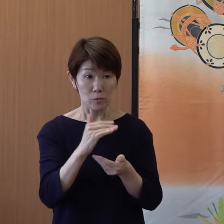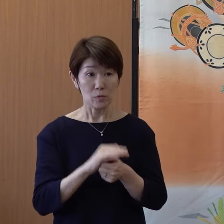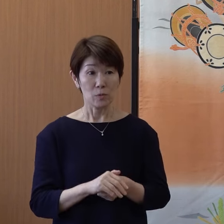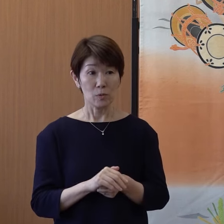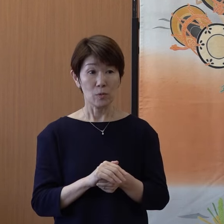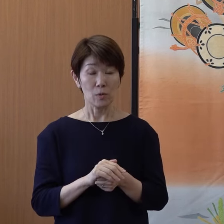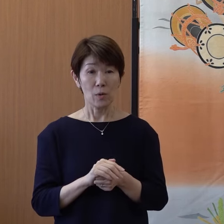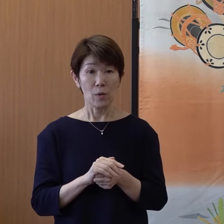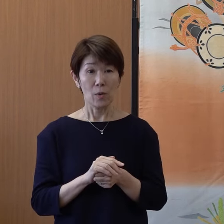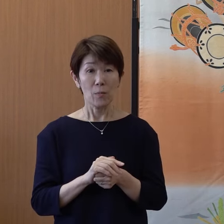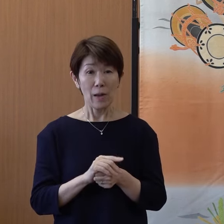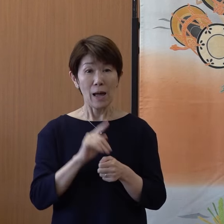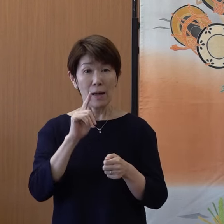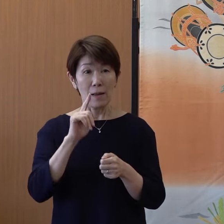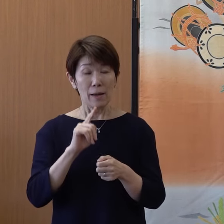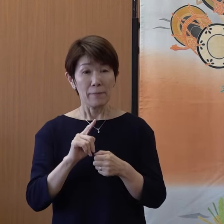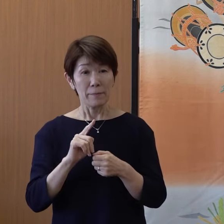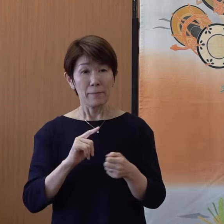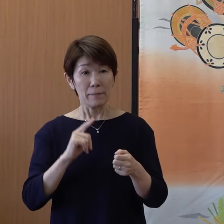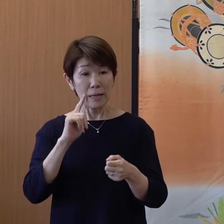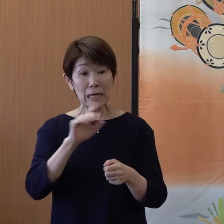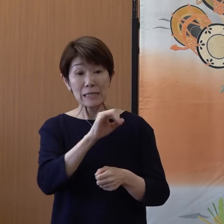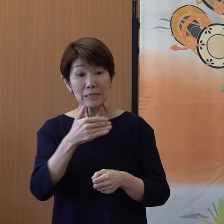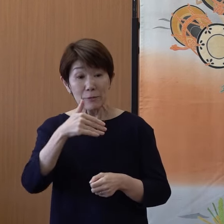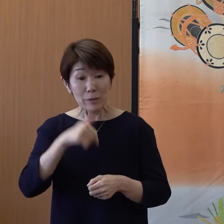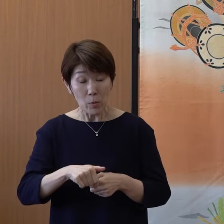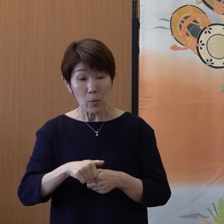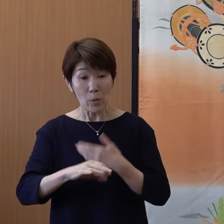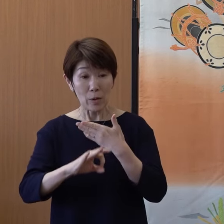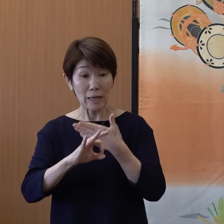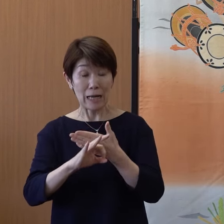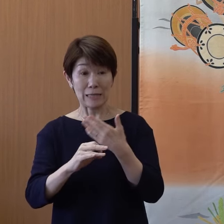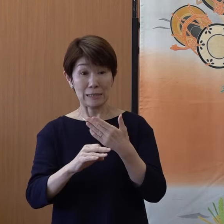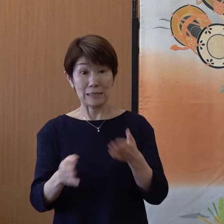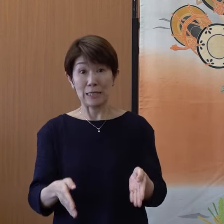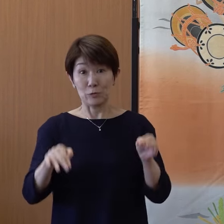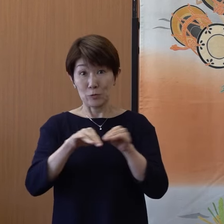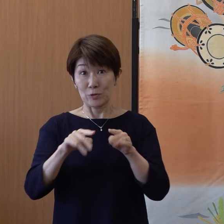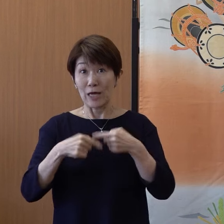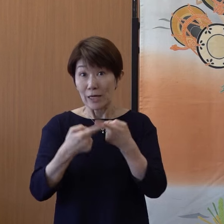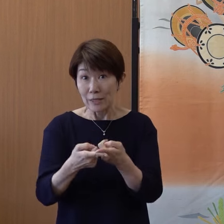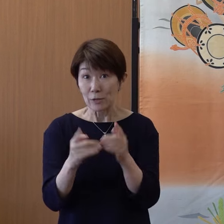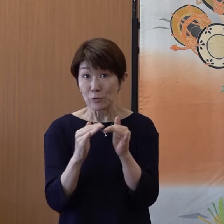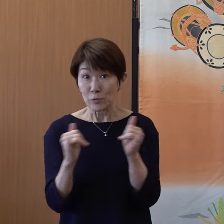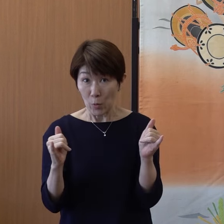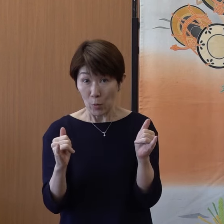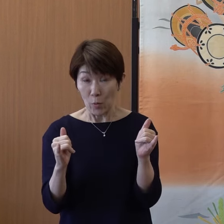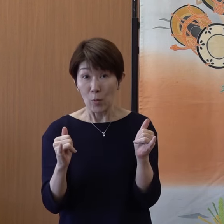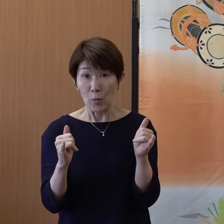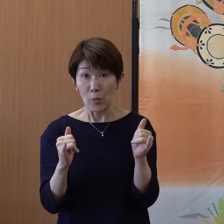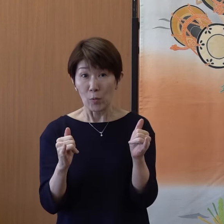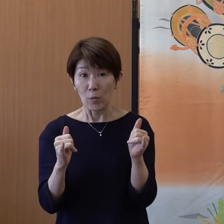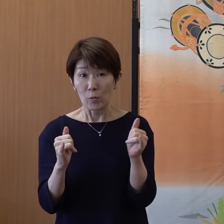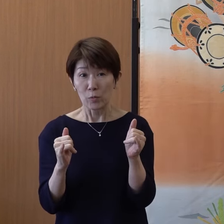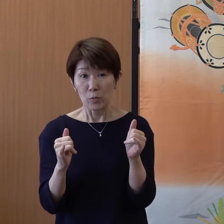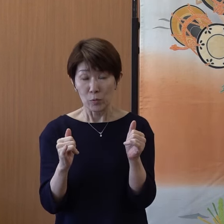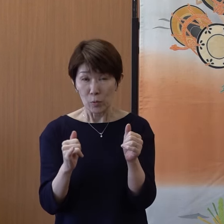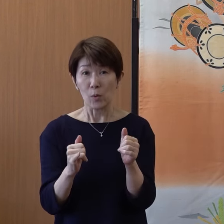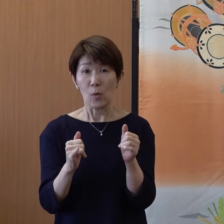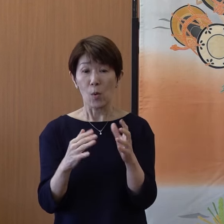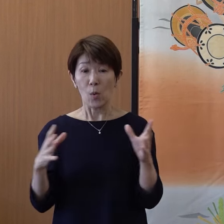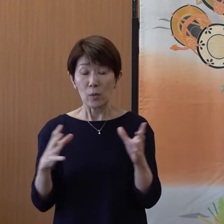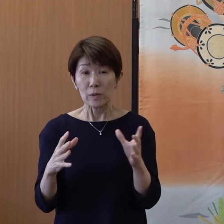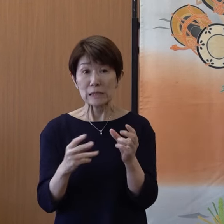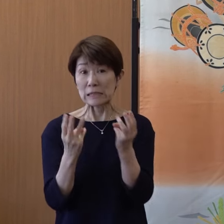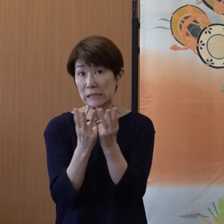設に金沢のみなし仮設に入っていらっしゃる方もいらっしゃると思うんですが、そのこう規模感とか人数みたいなものっていうのは把握